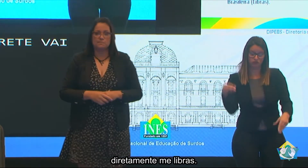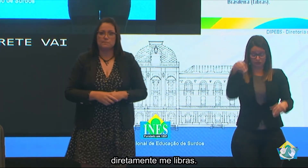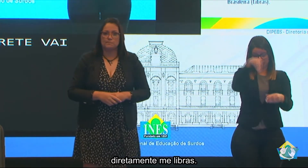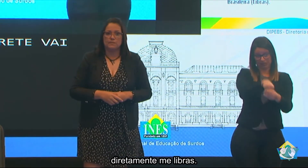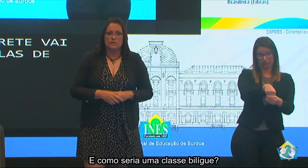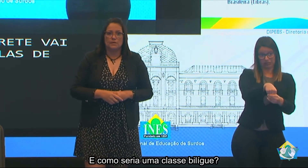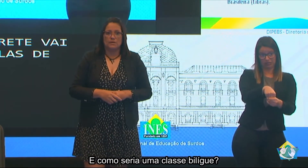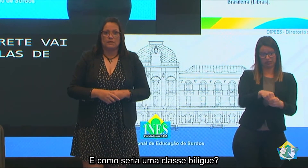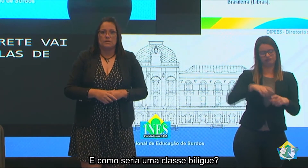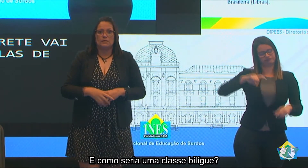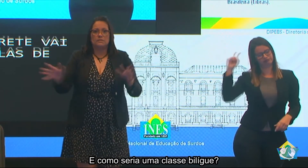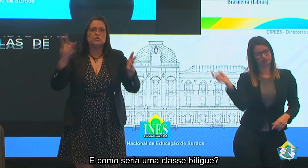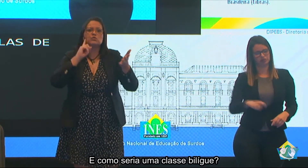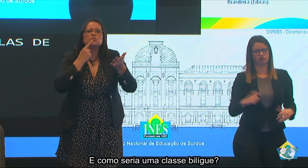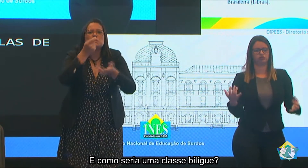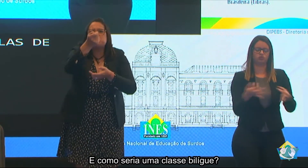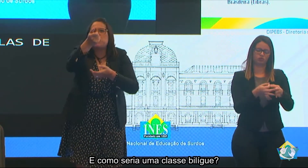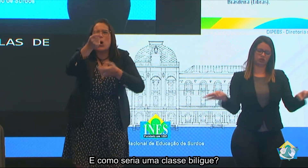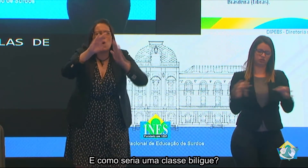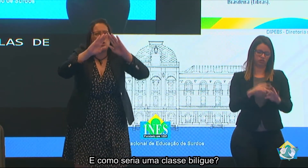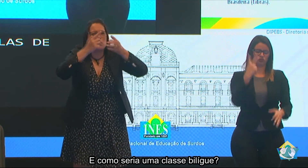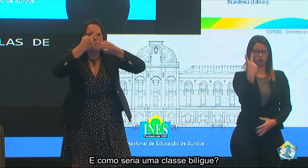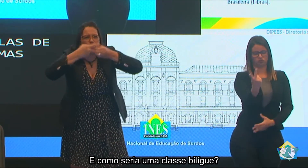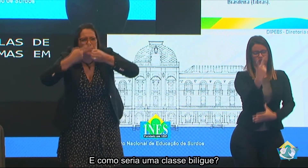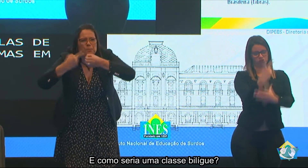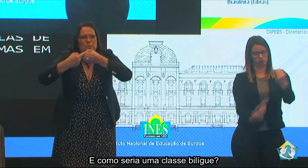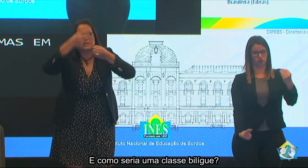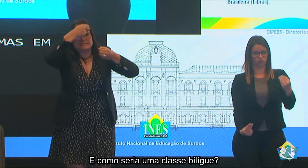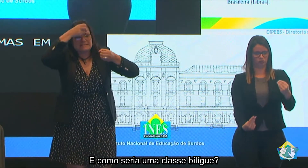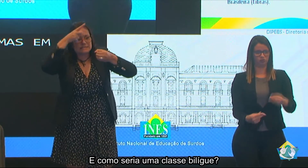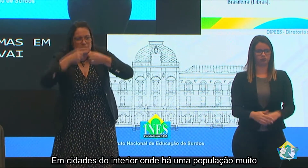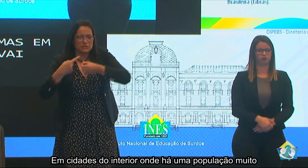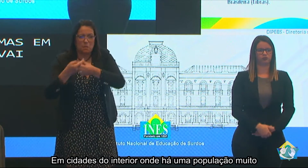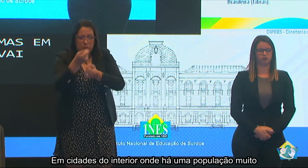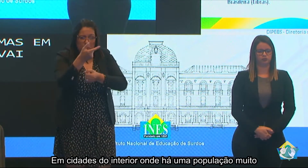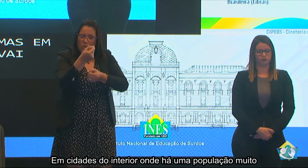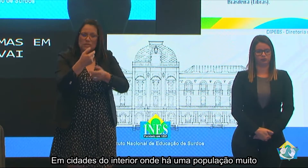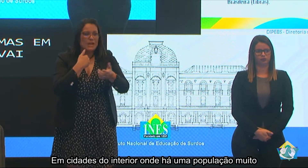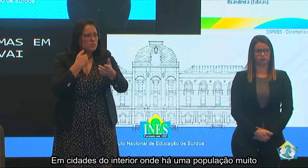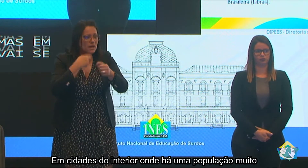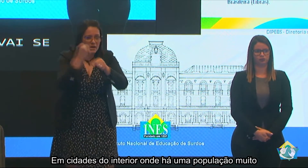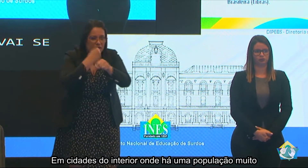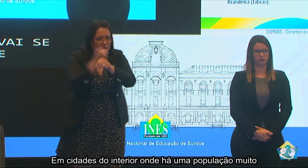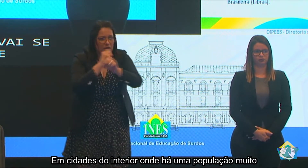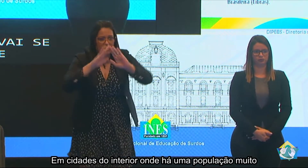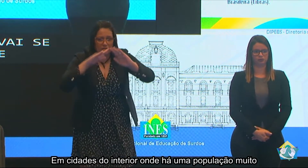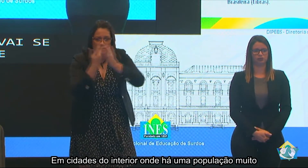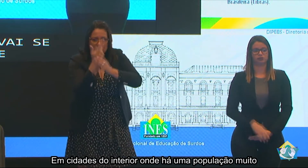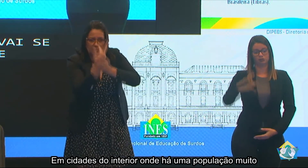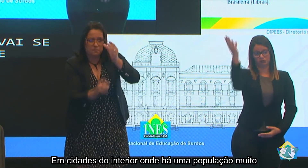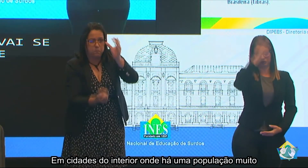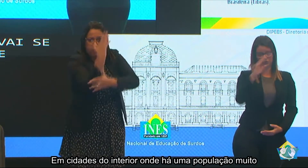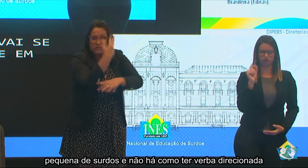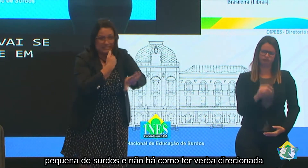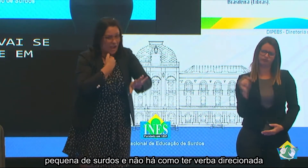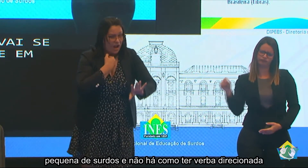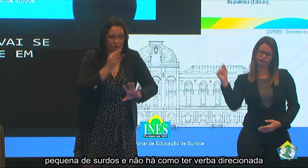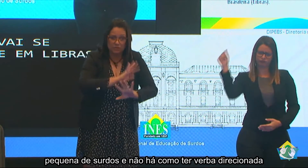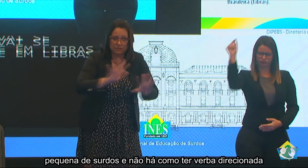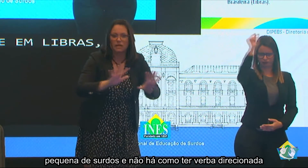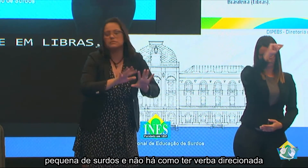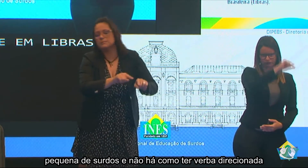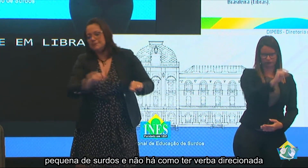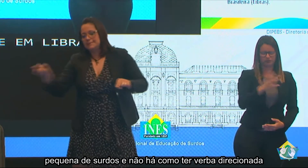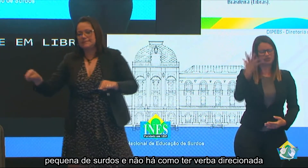em Libras. E aí, como seria uma sala bilíngue, uma classe bilíngue? Em cidades do interior, onde há uma população muito pequena